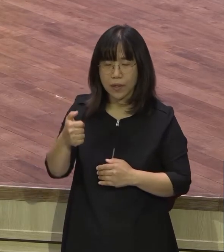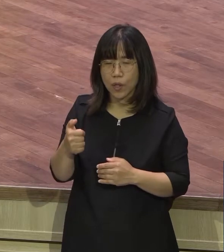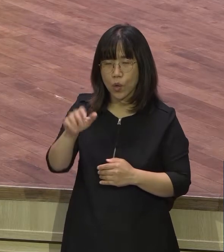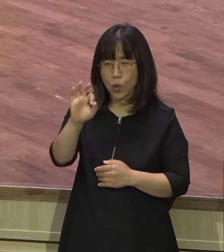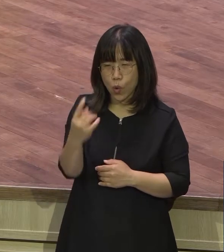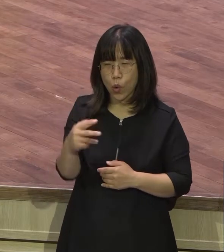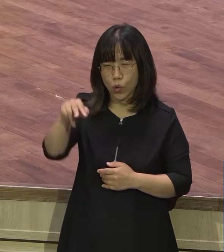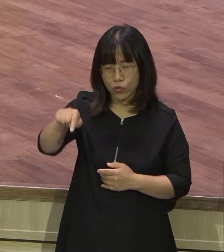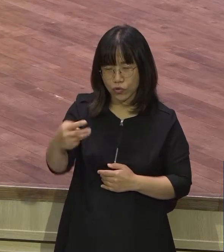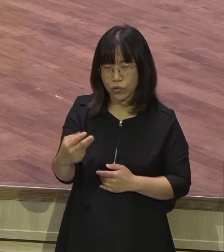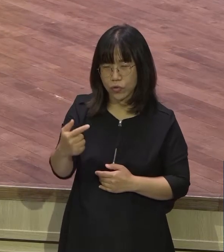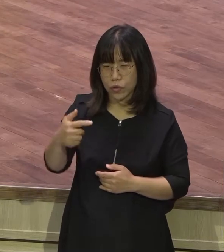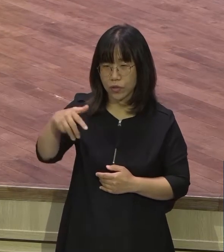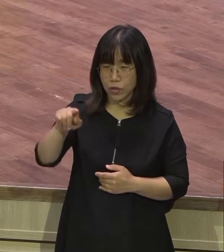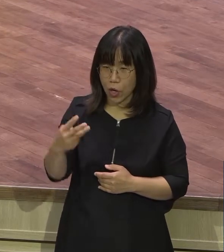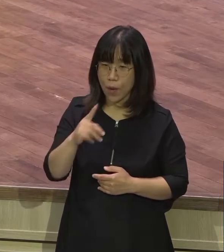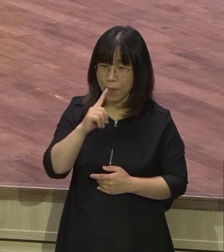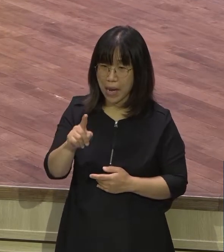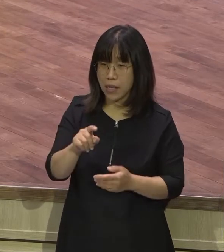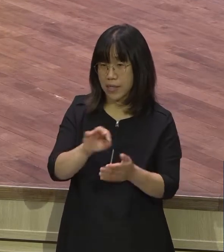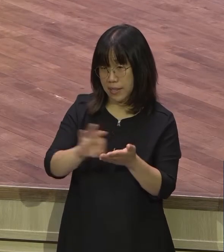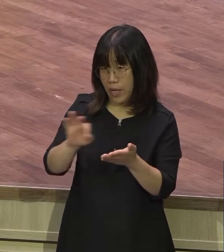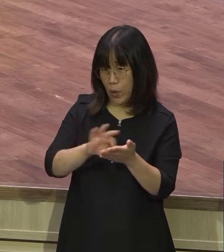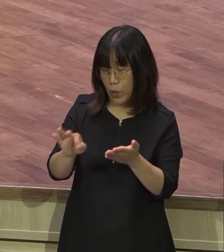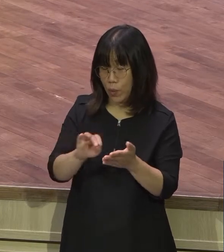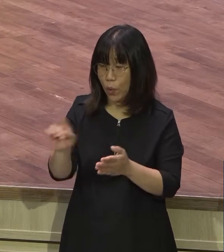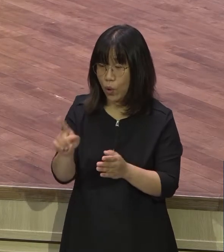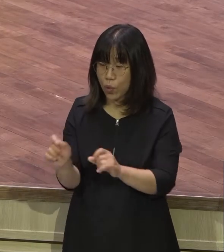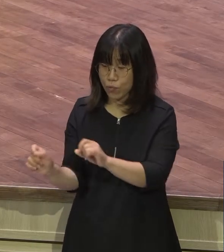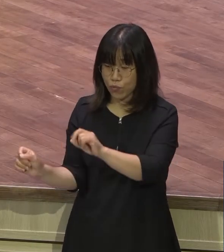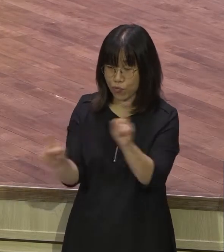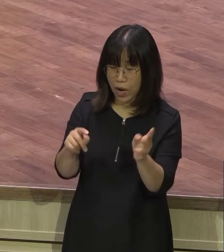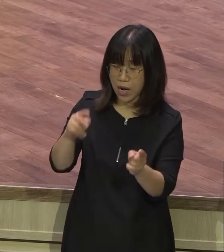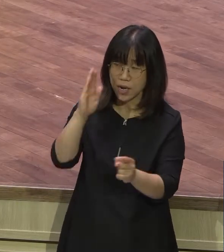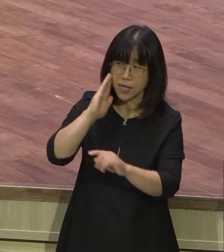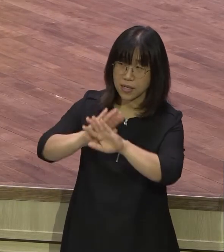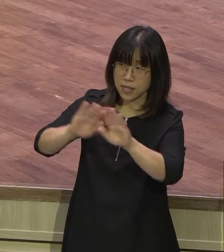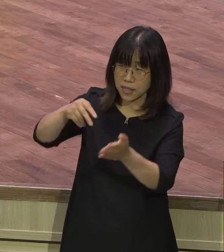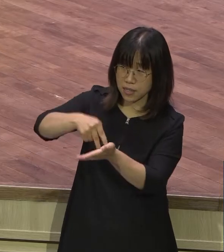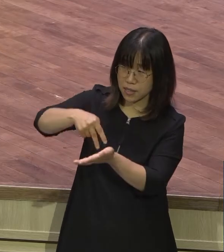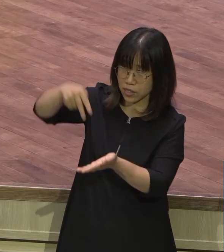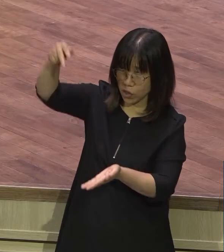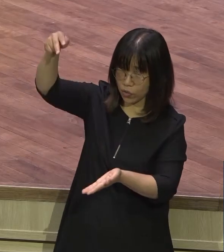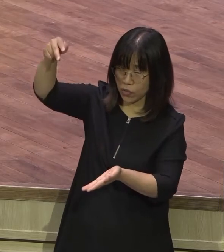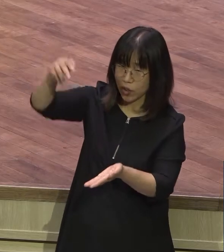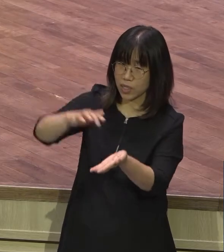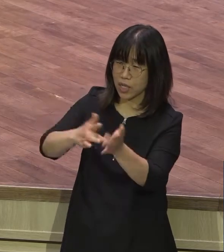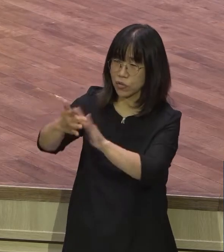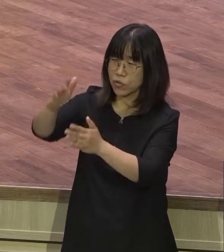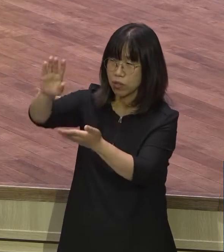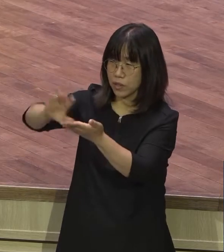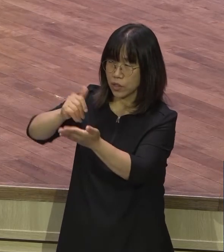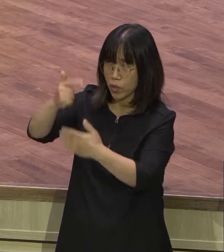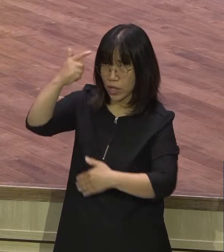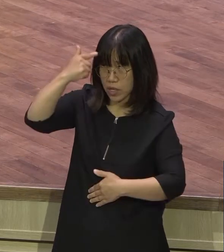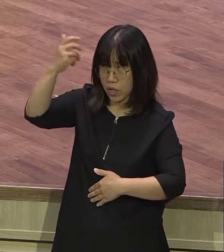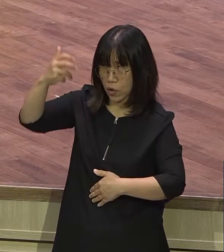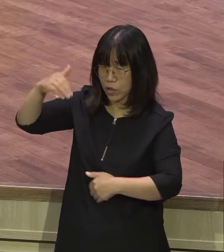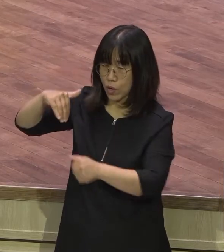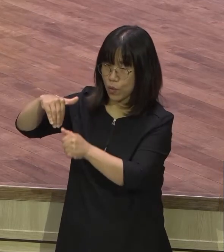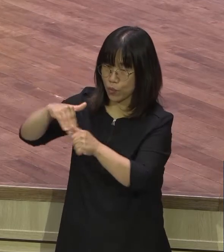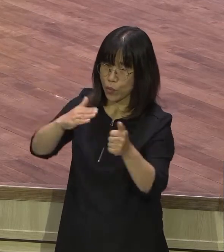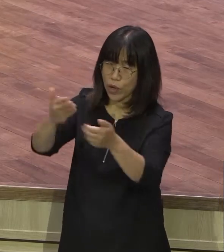중요한 영적 의미가 담긴 그것이 뭐냐 부활성천하신 예수 크리스도의 영을 보낸 날 오순절